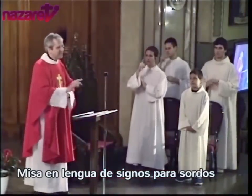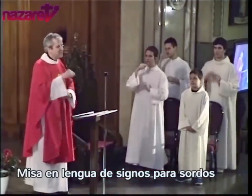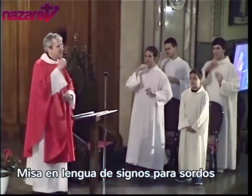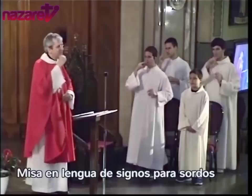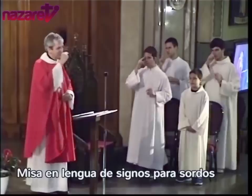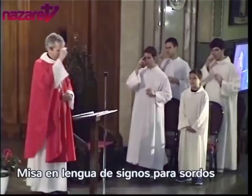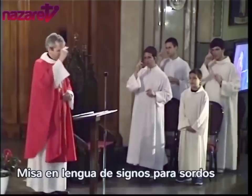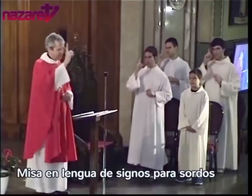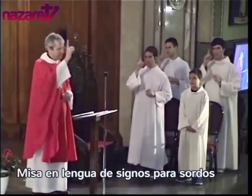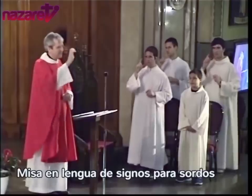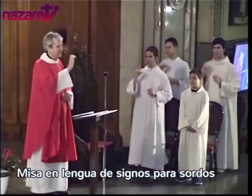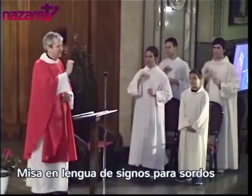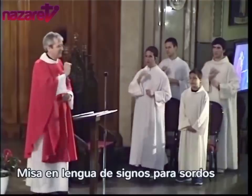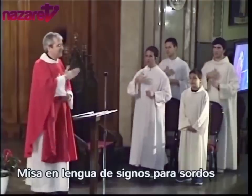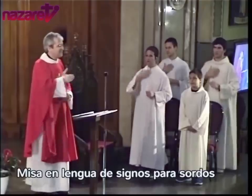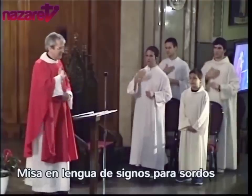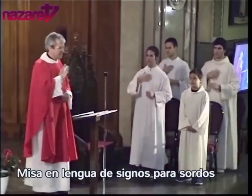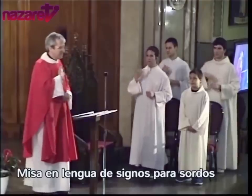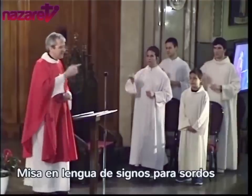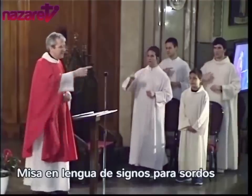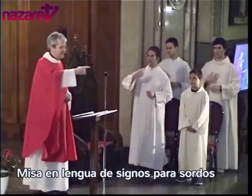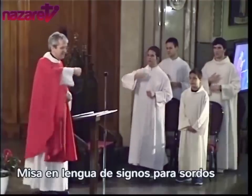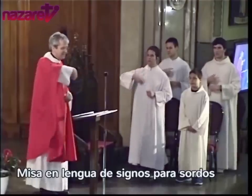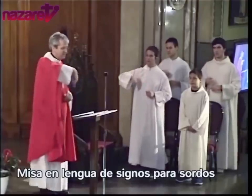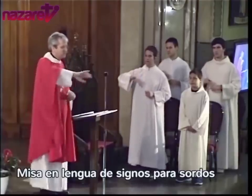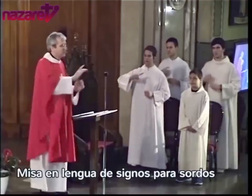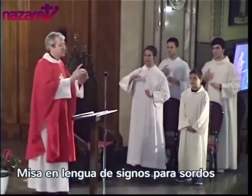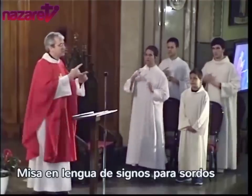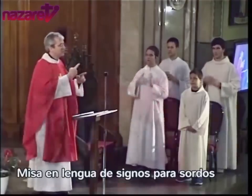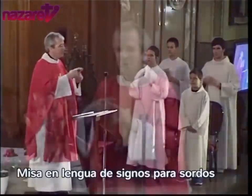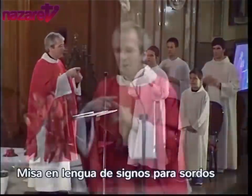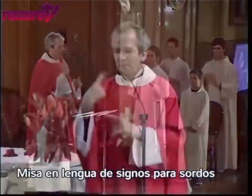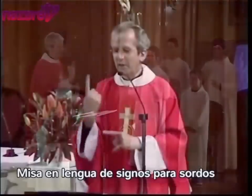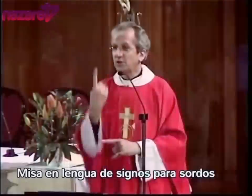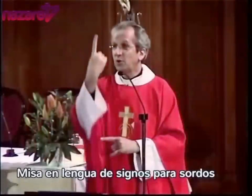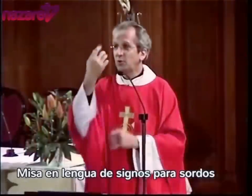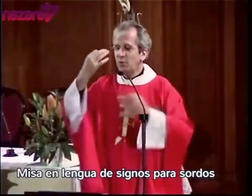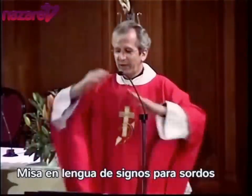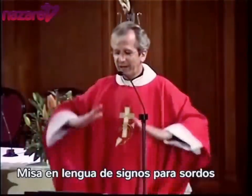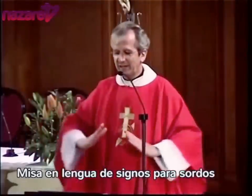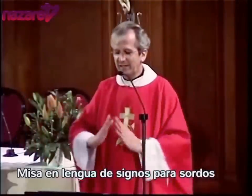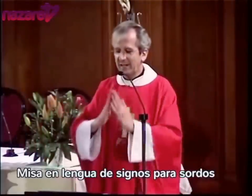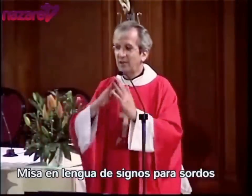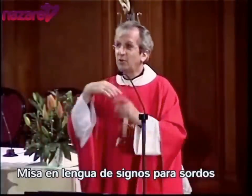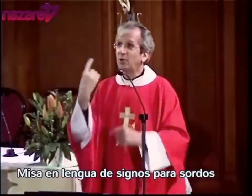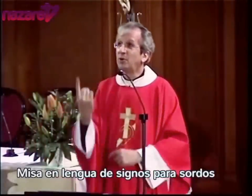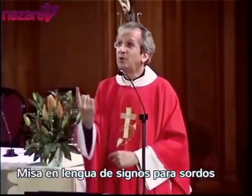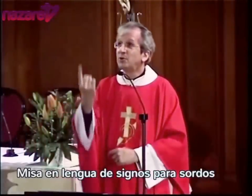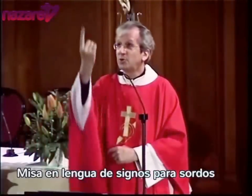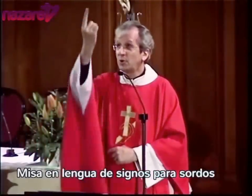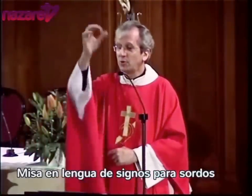estás sentado a la derecha del Padre, ten piedad de nosotros. Porque solo tú eres